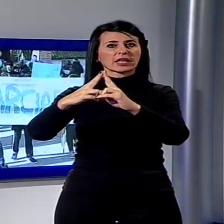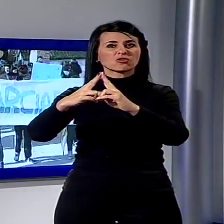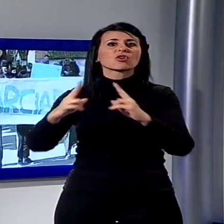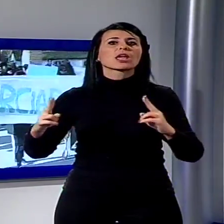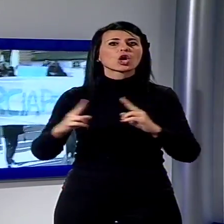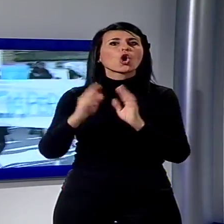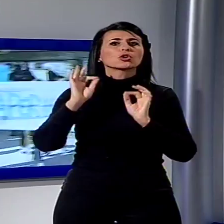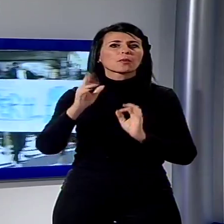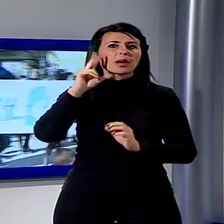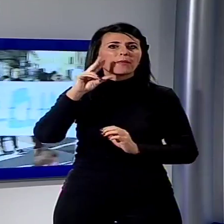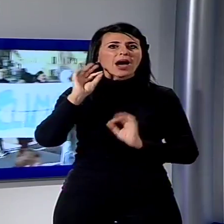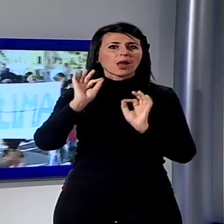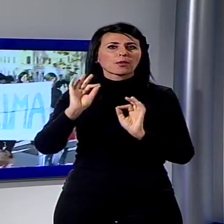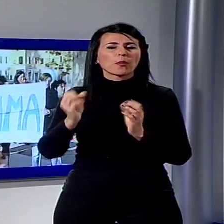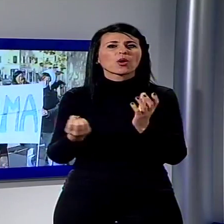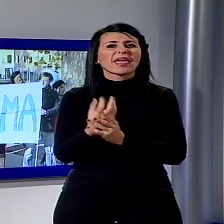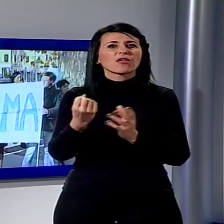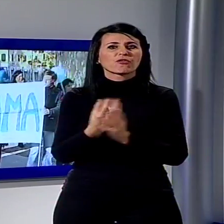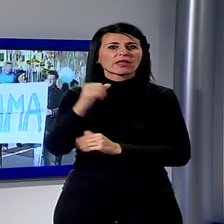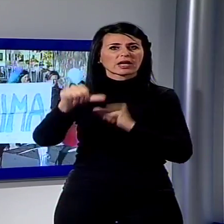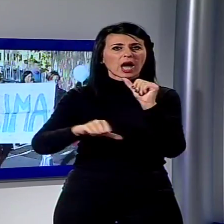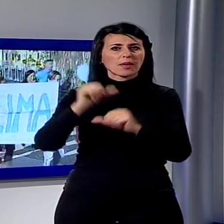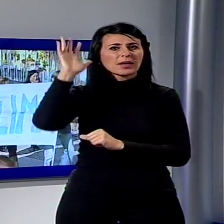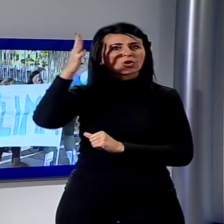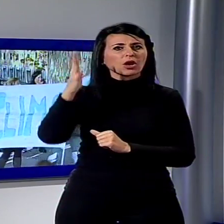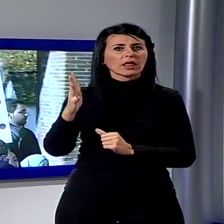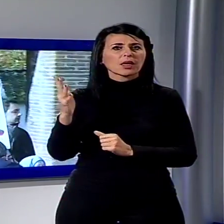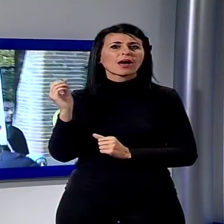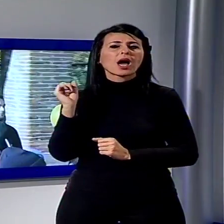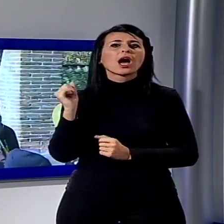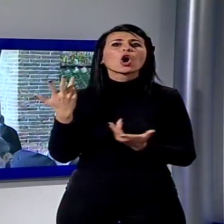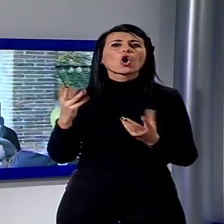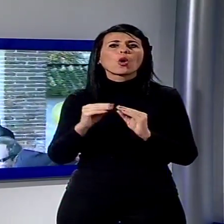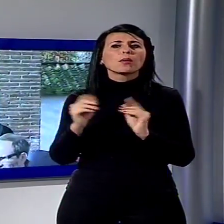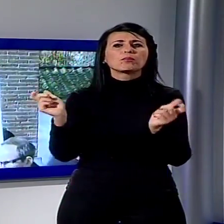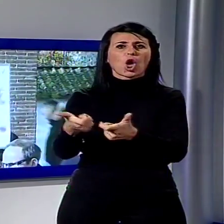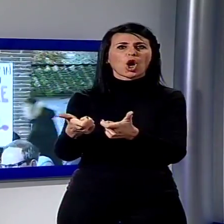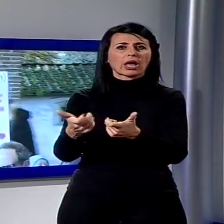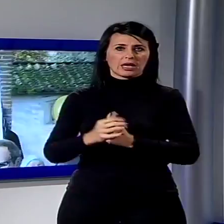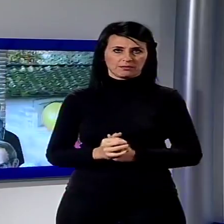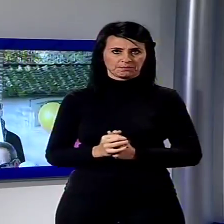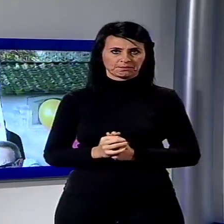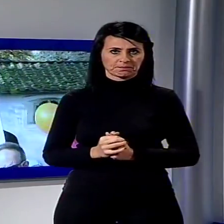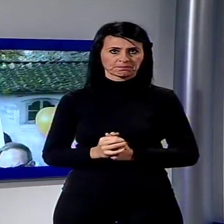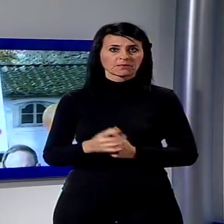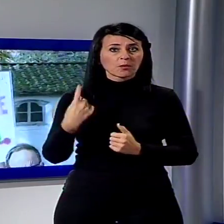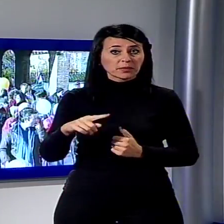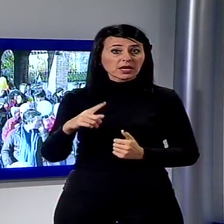globale al fine di contrastare il cambiamento climatico, che evidentemente è già in atto. Una mobilitazione di massa per chiedere ai leader